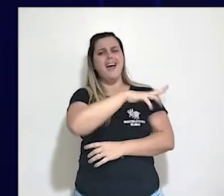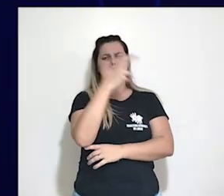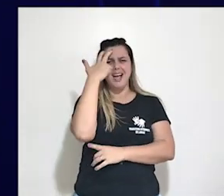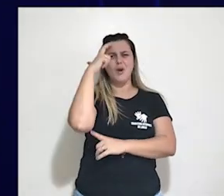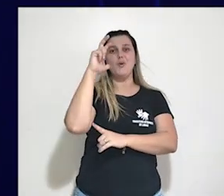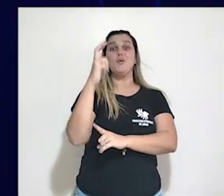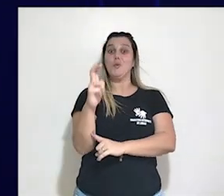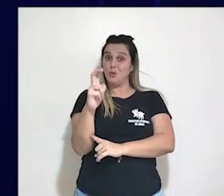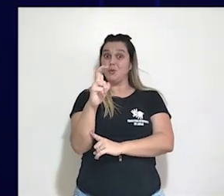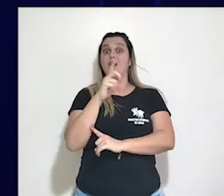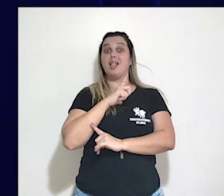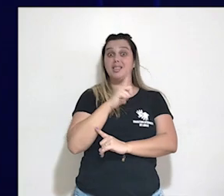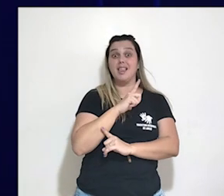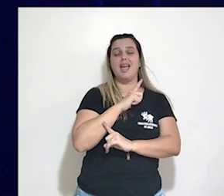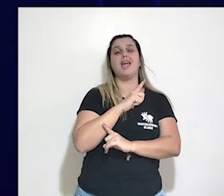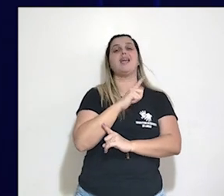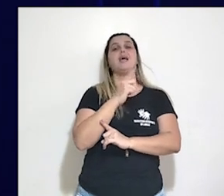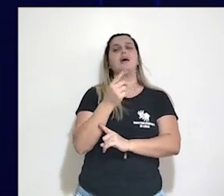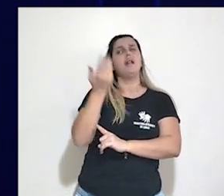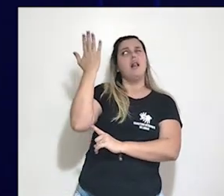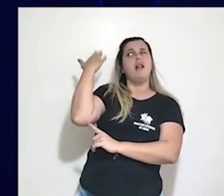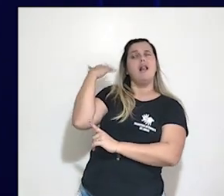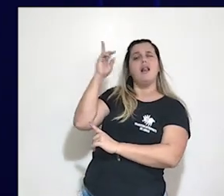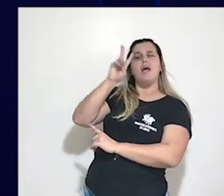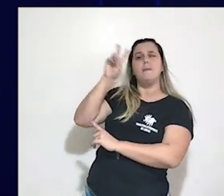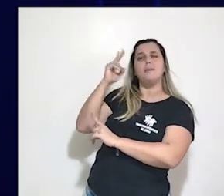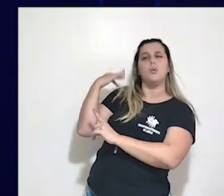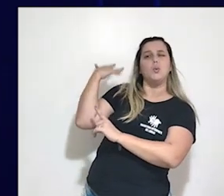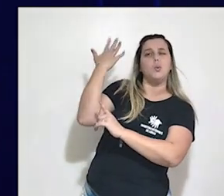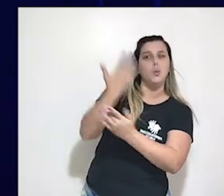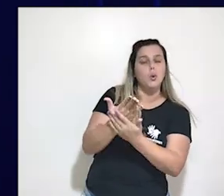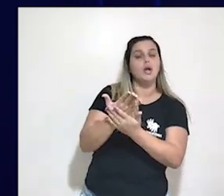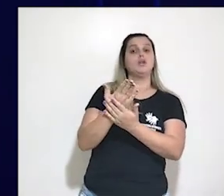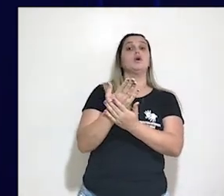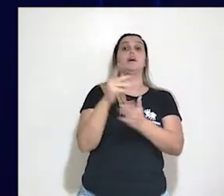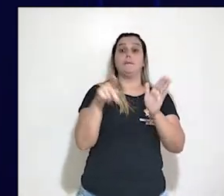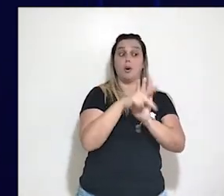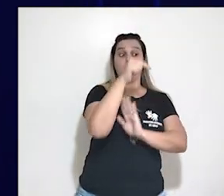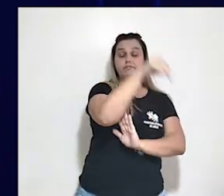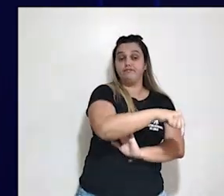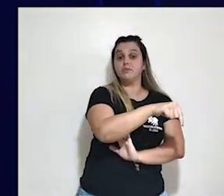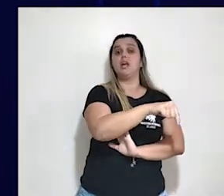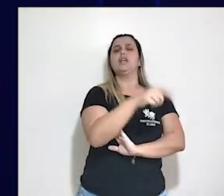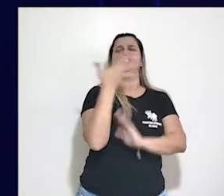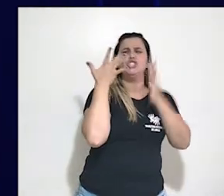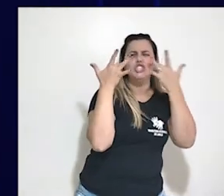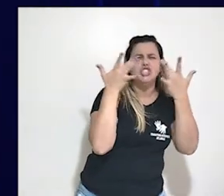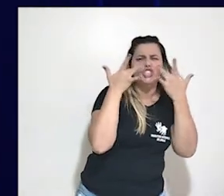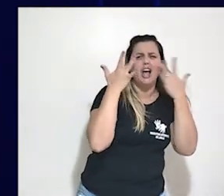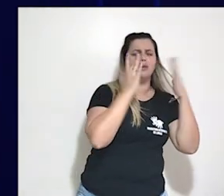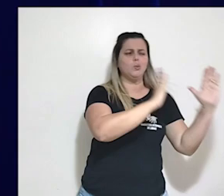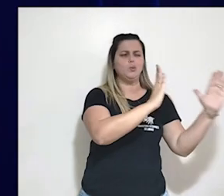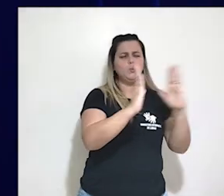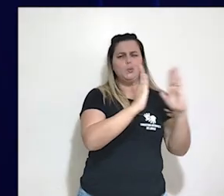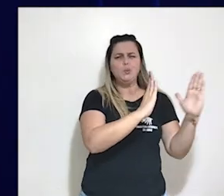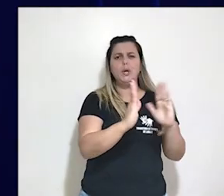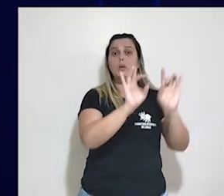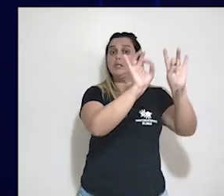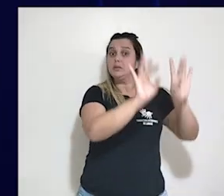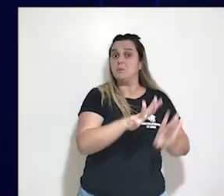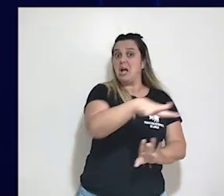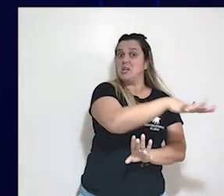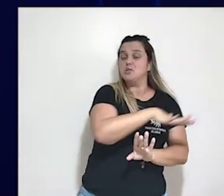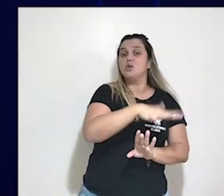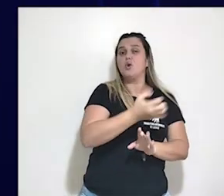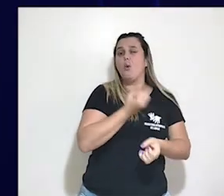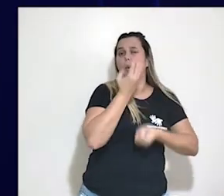do Memorial da Fundação Cristiano Varela, com anfiteatro, pinacoteca e um espaço todo especial onde conta como toda a